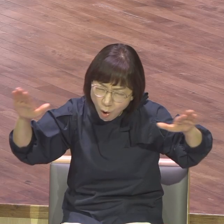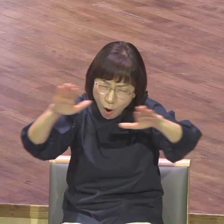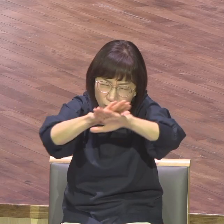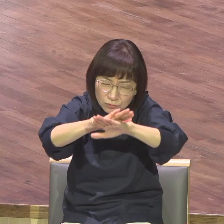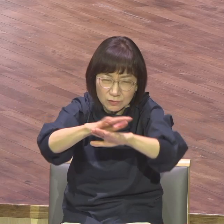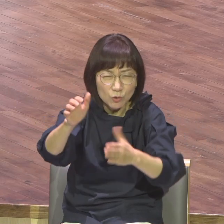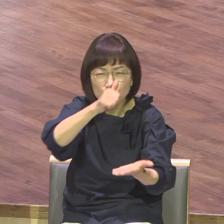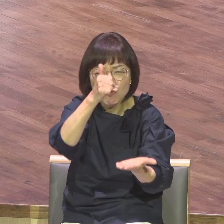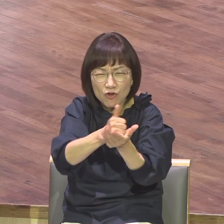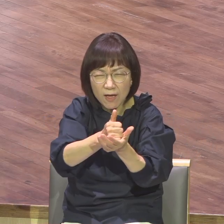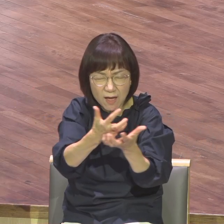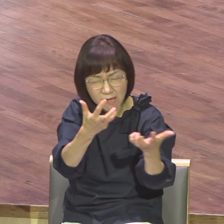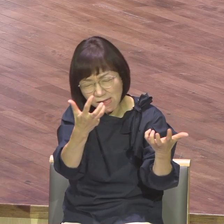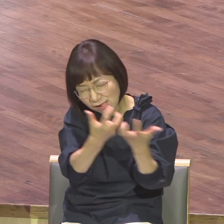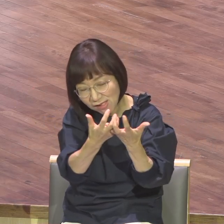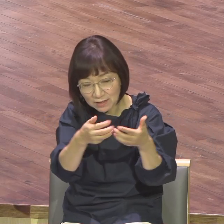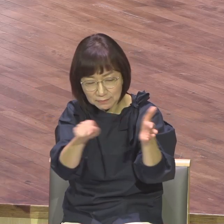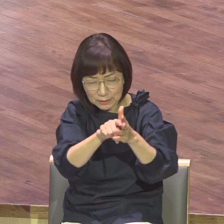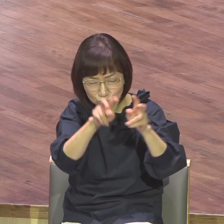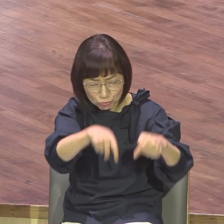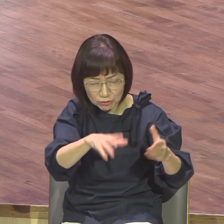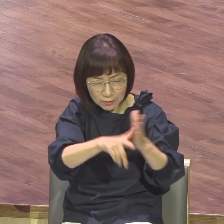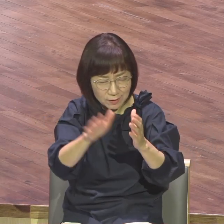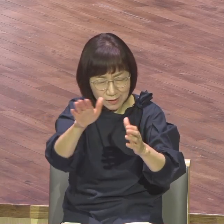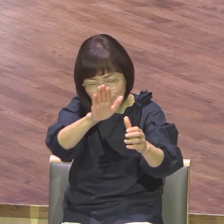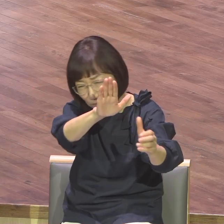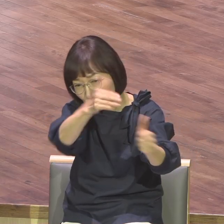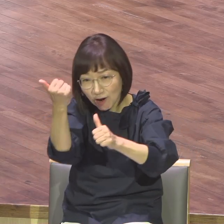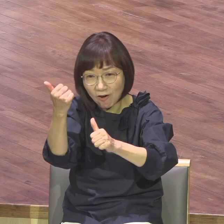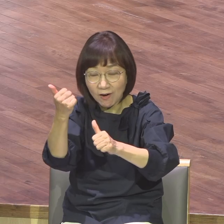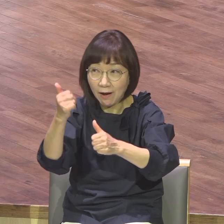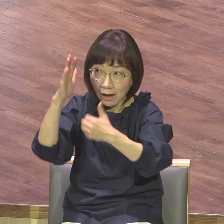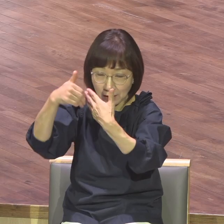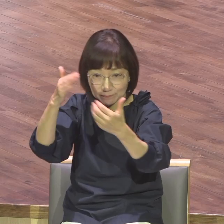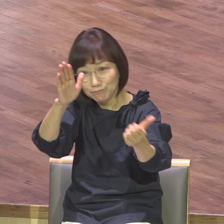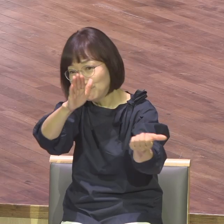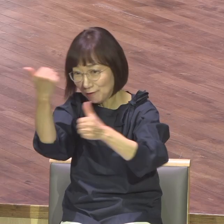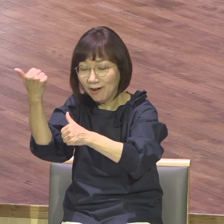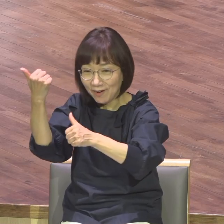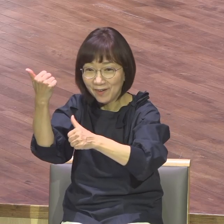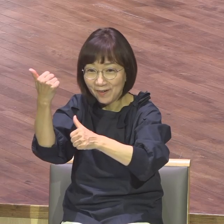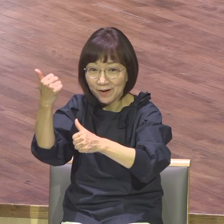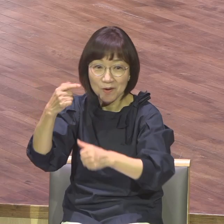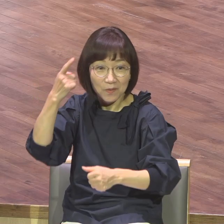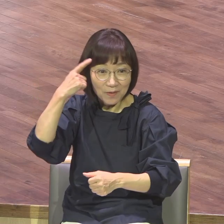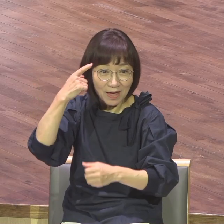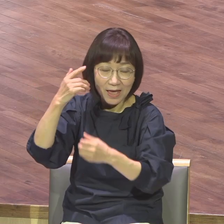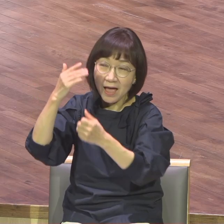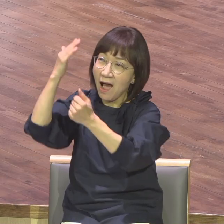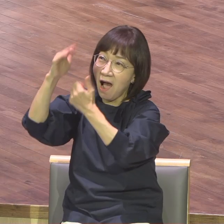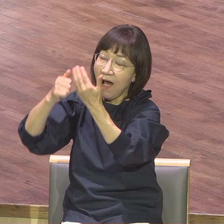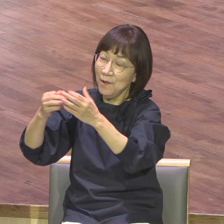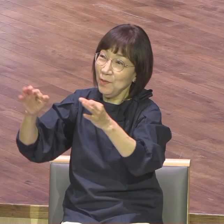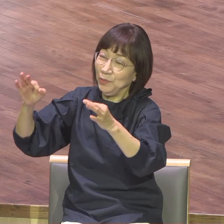데 죄악에서 불티는 상태에서 불러내어 그의 귀한 빛에 들어가신 이의